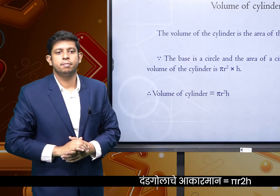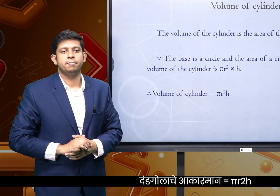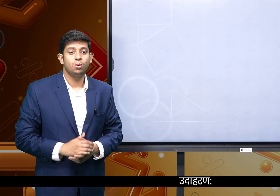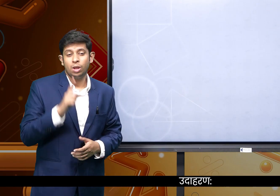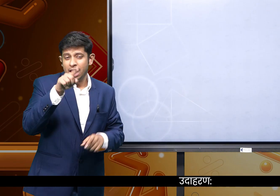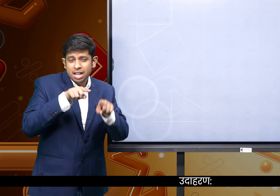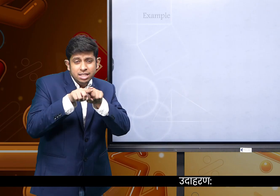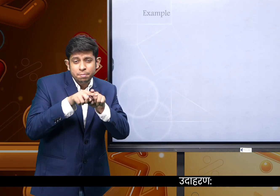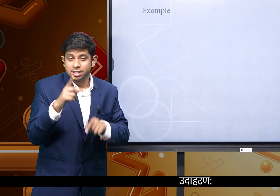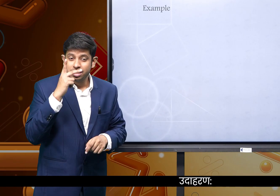उदाहरण.